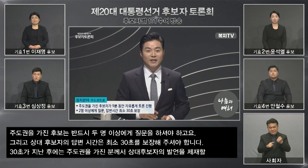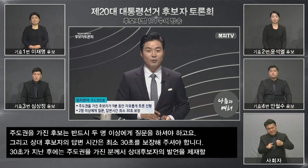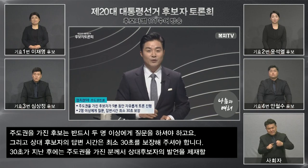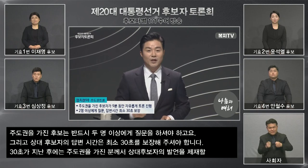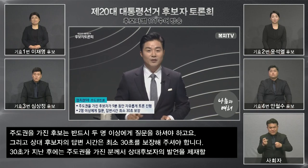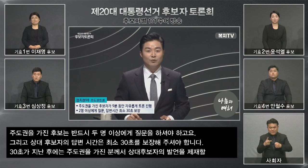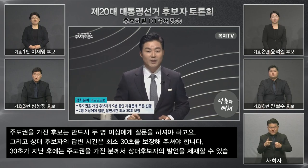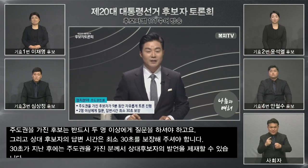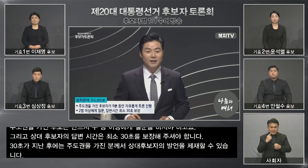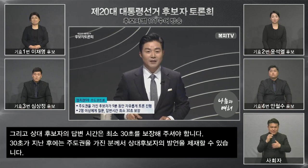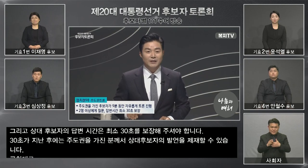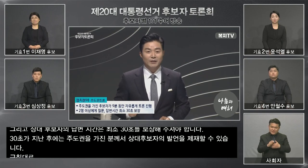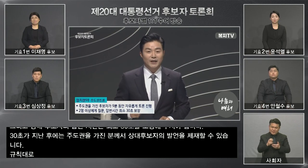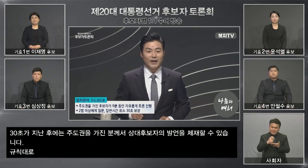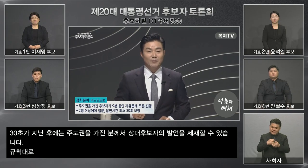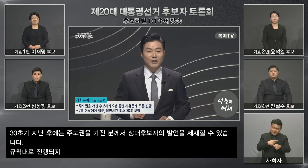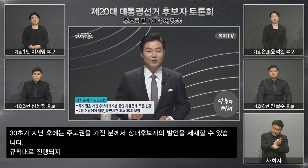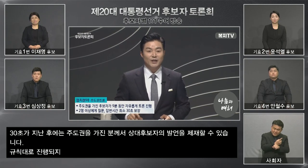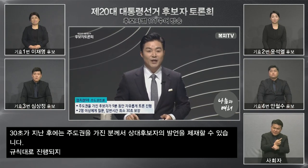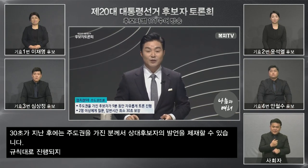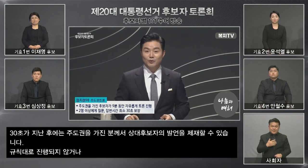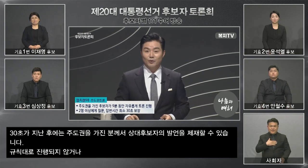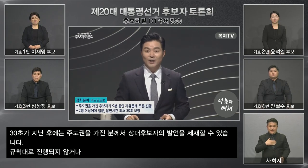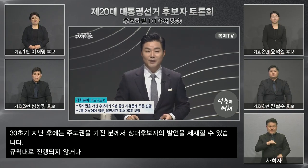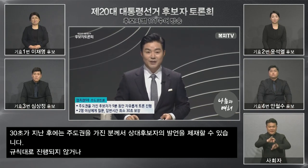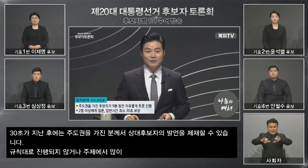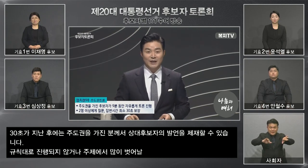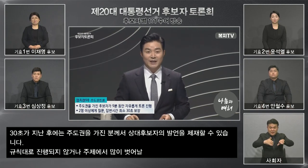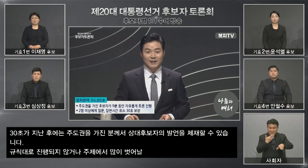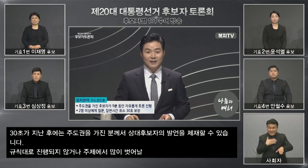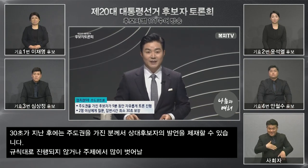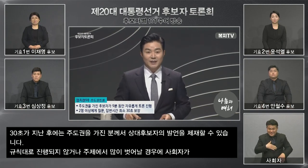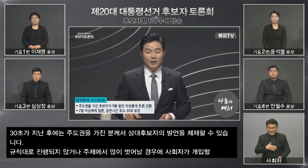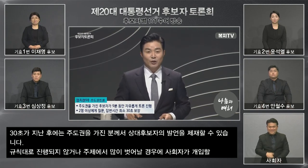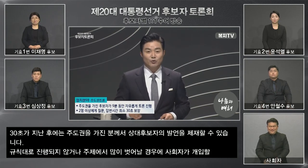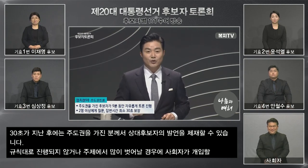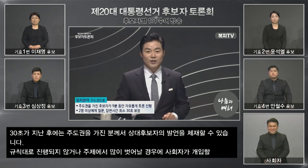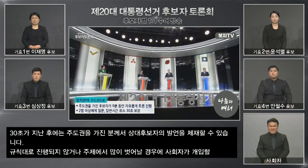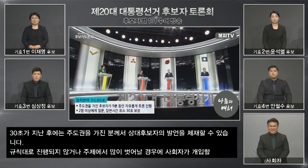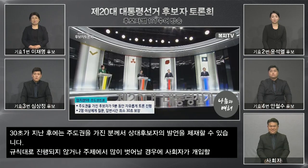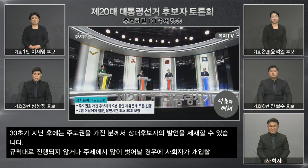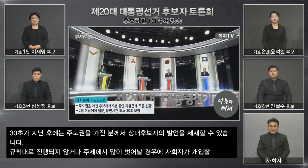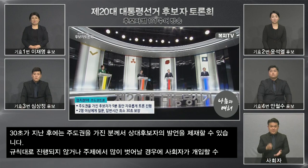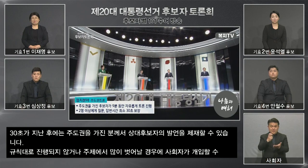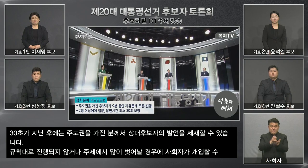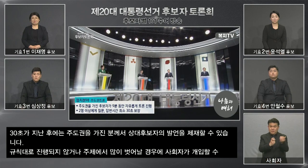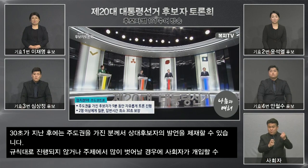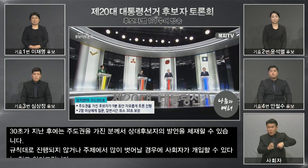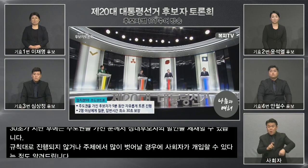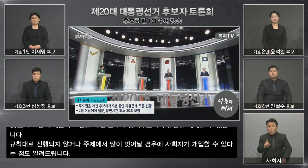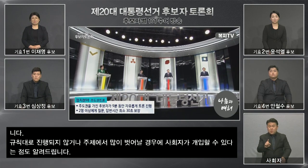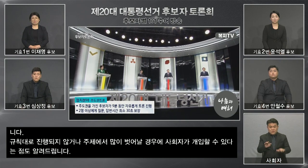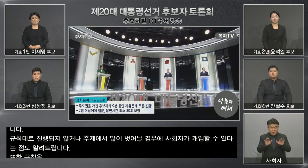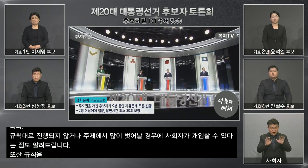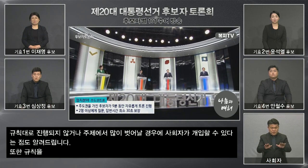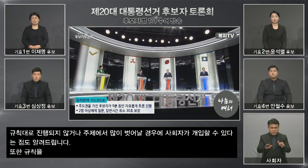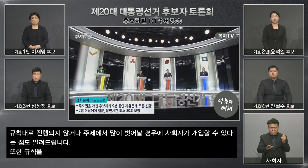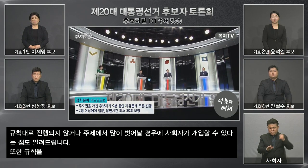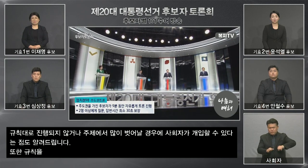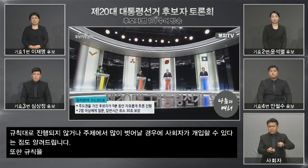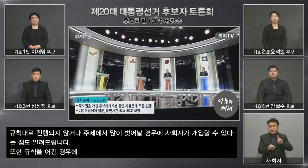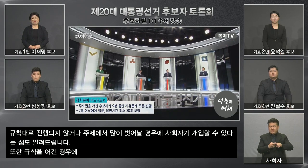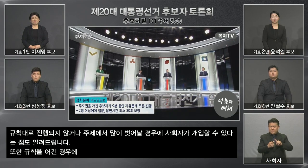주제에서 많이 벗어날 경우엔 사회자가 개입할 수 있다는 점도 알려드립니다. 또한 규칙을 어긴 경우에 위반 사실을